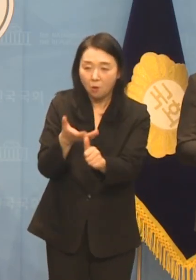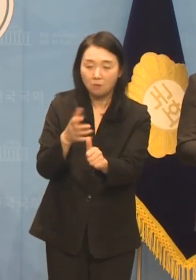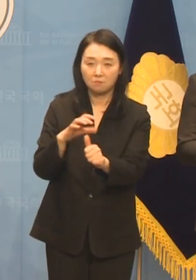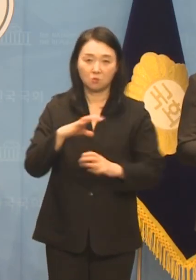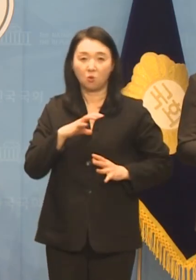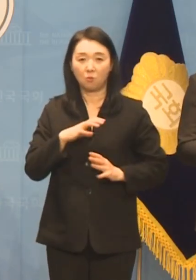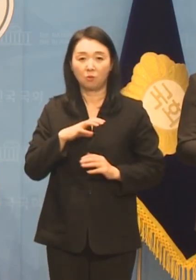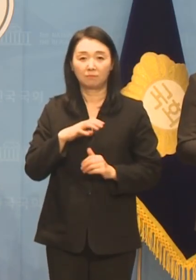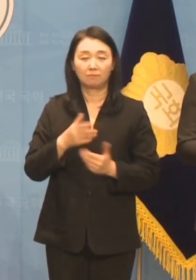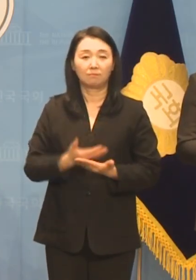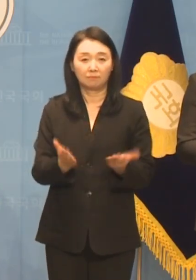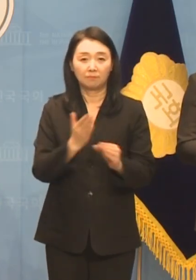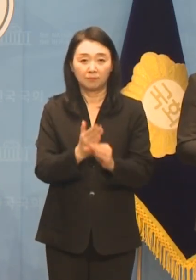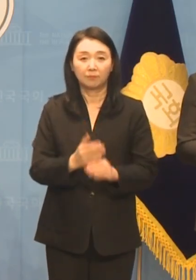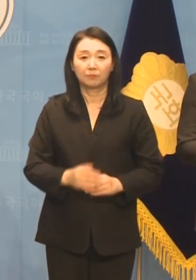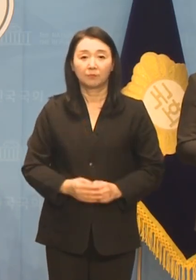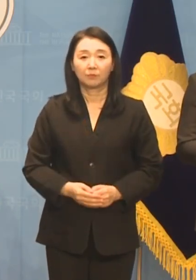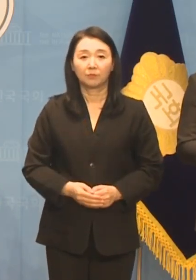조장하고 있습니다.